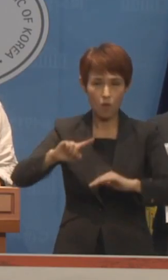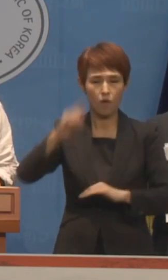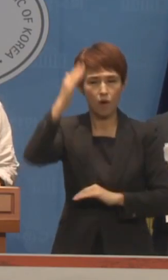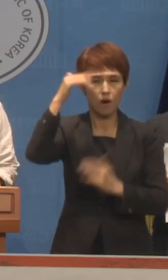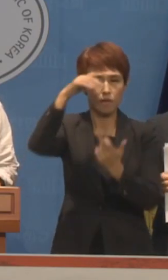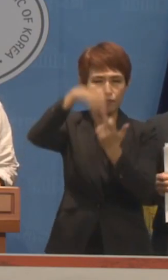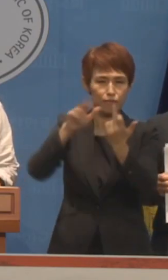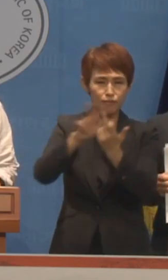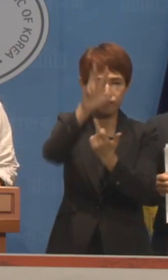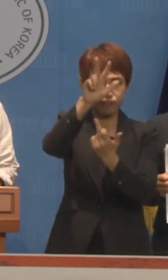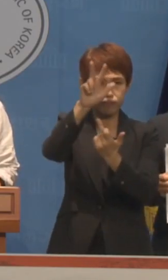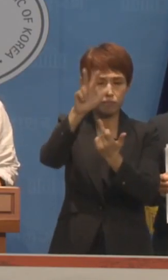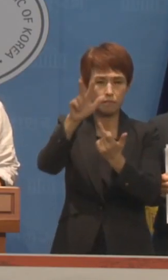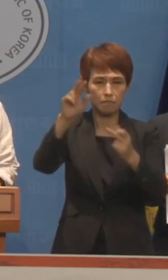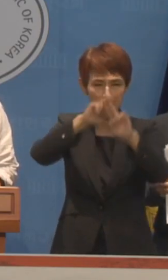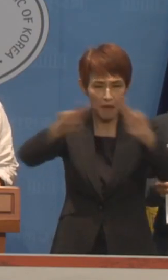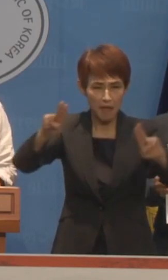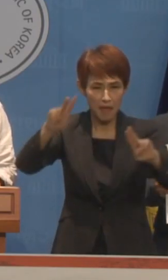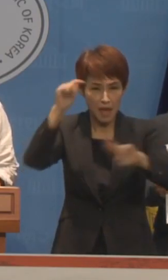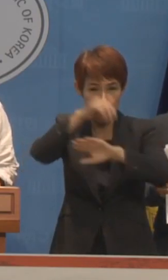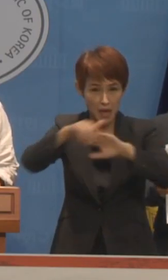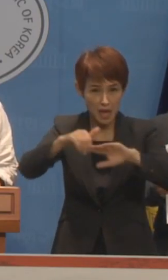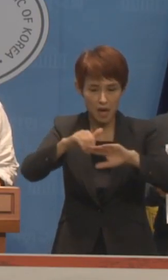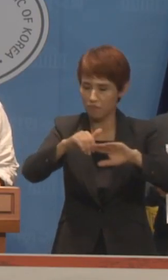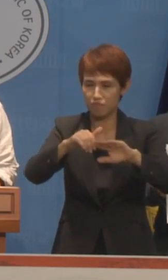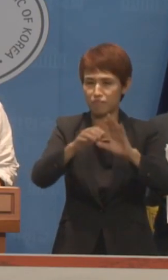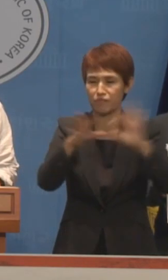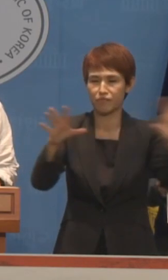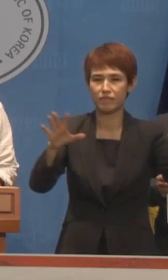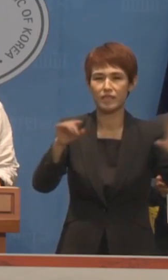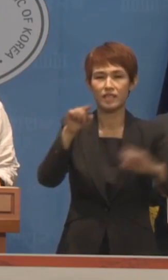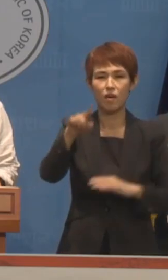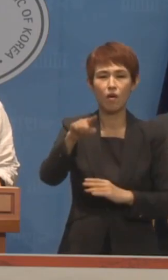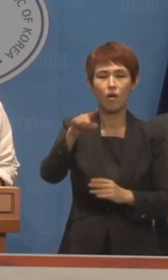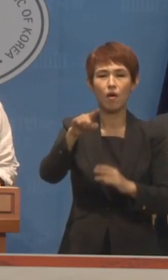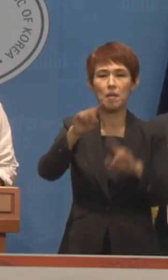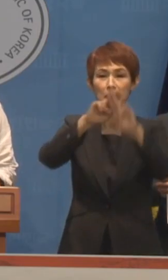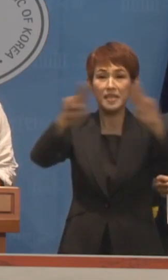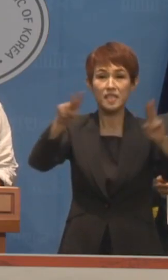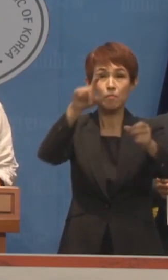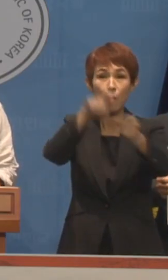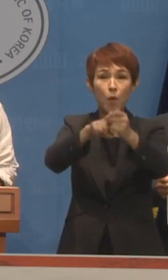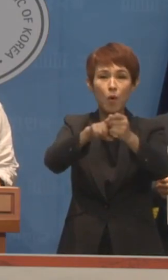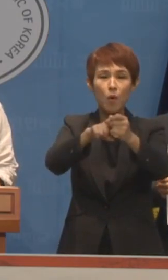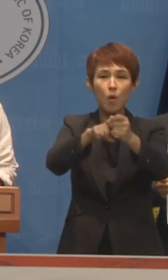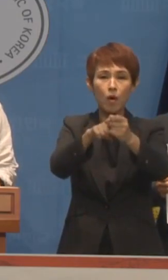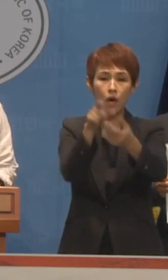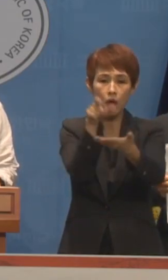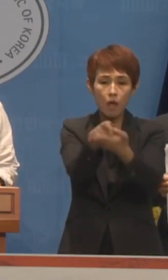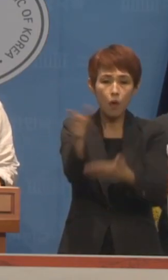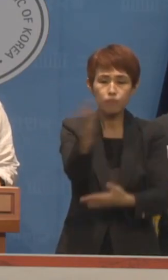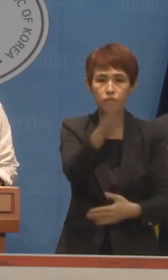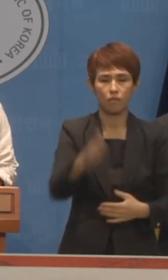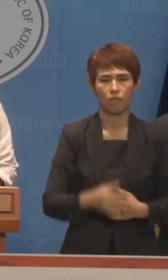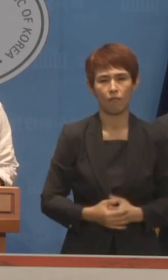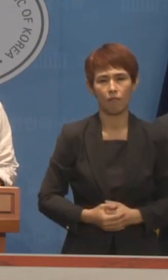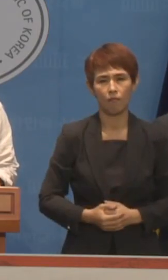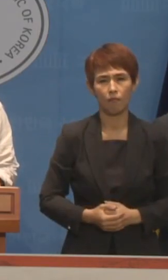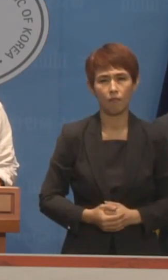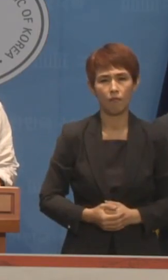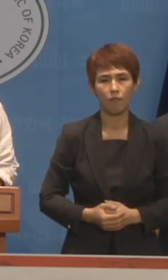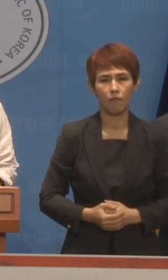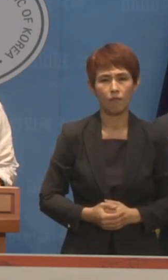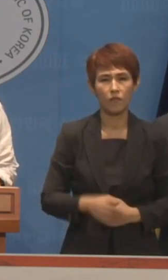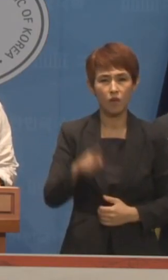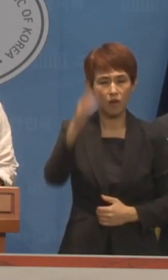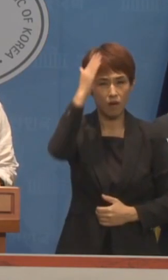탈화석연료의 계획은커녕 석탄 화력 발전소 폐지의 목표 연도가 아예 명기조차 되어 있지 않습니다. 게다가 노후 석탄